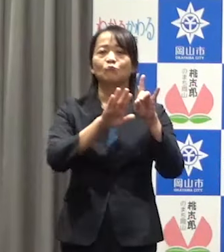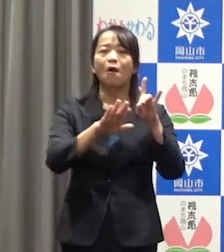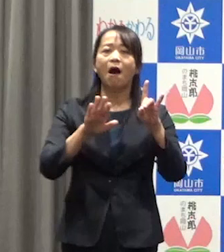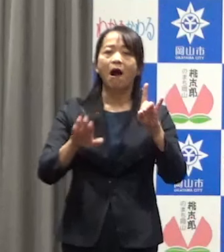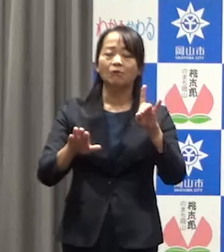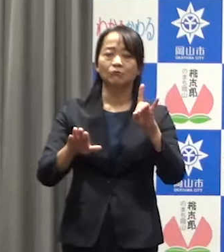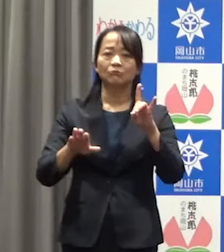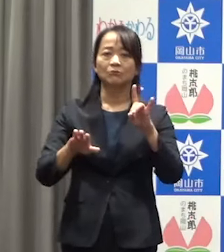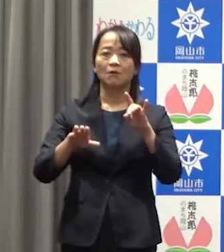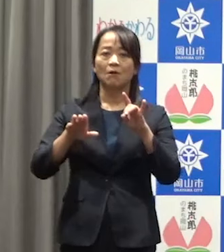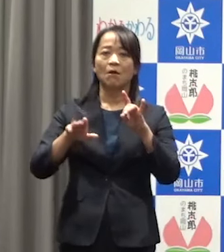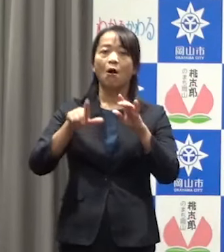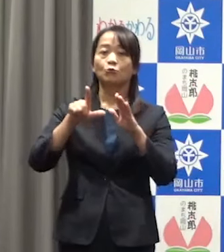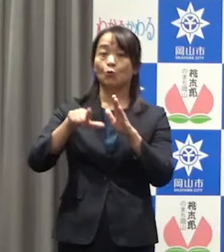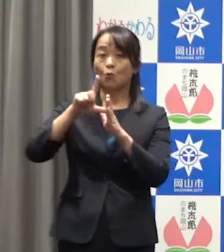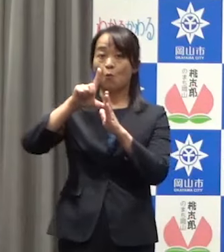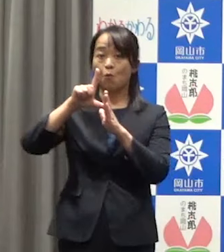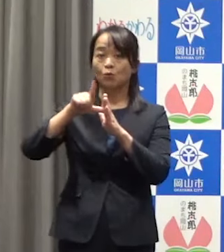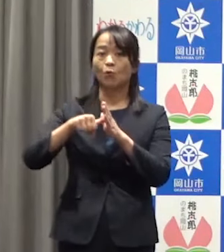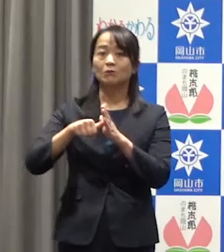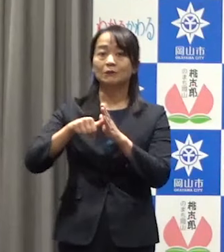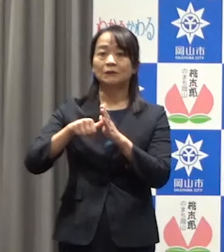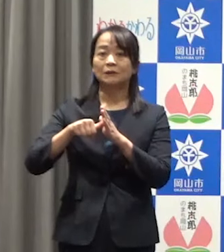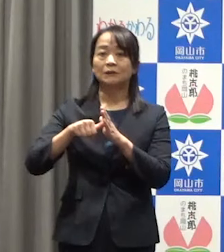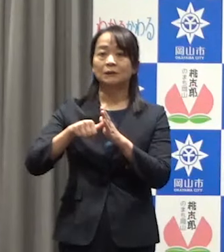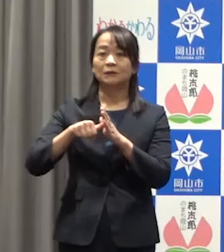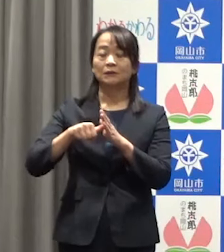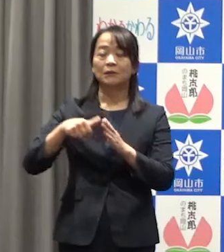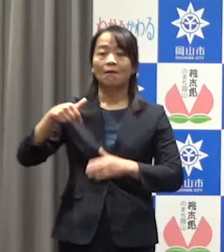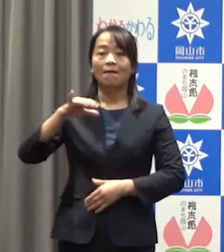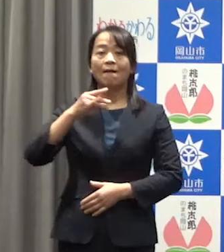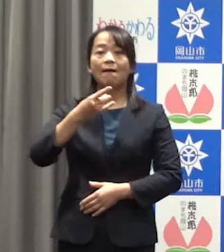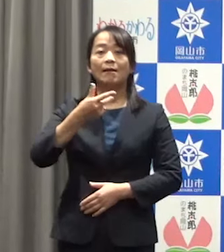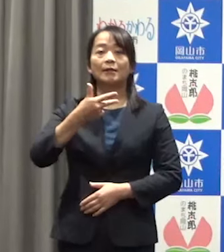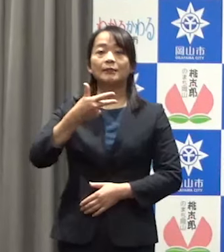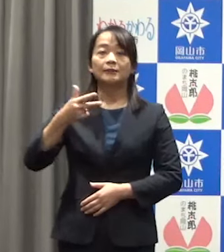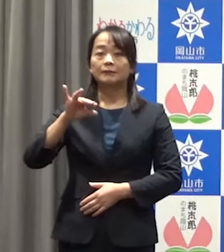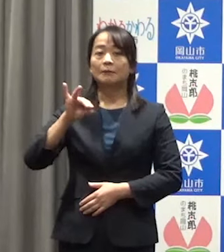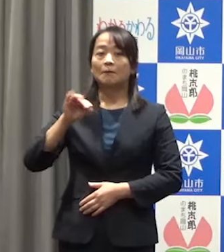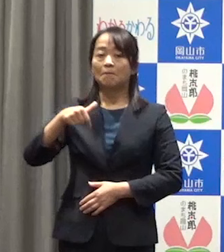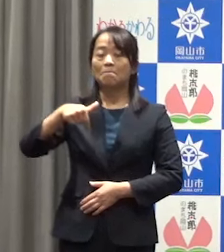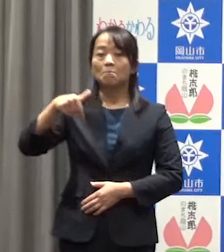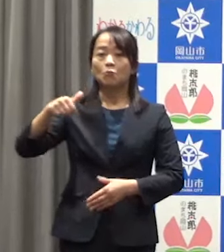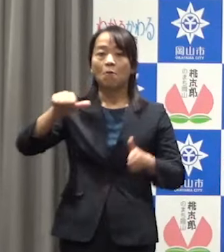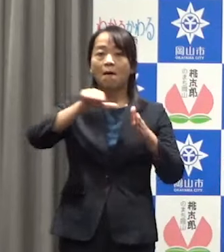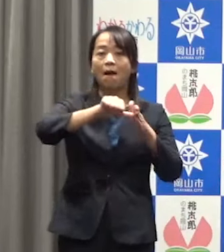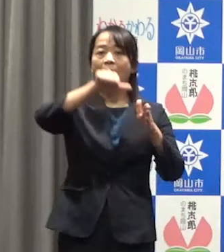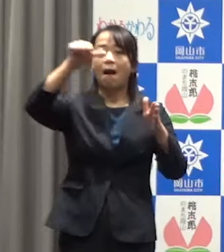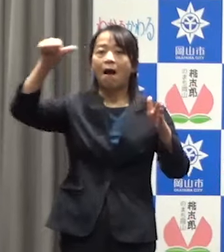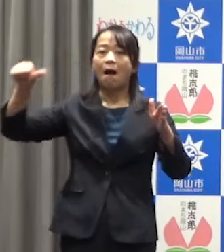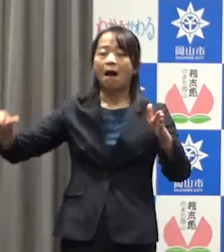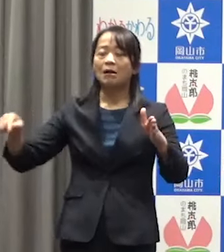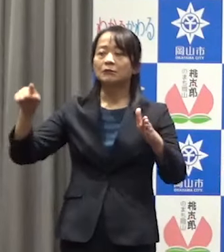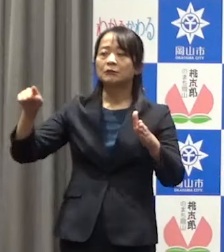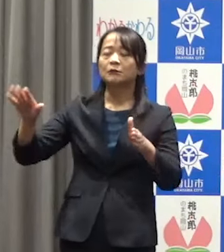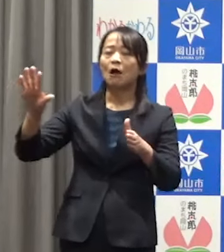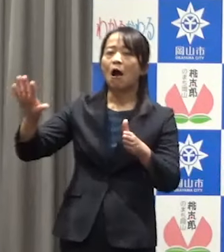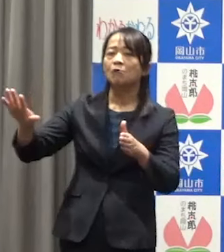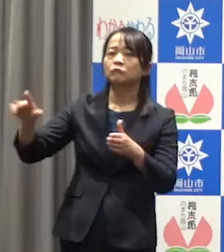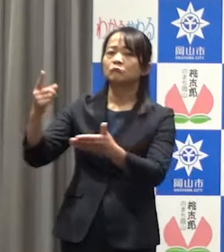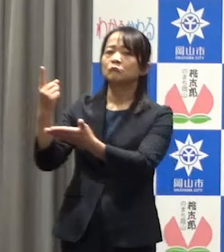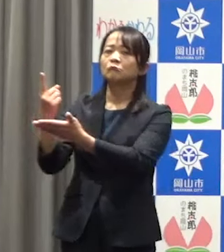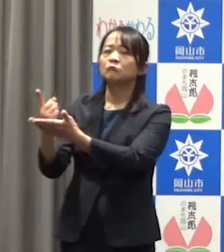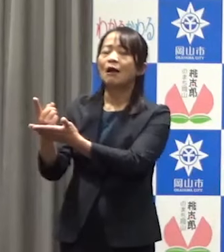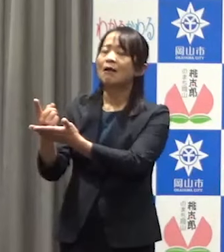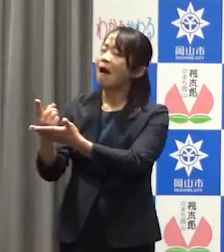ナだけでは対応ができにくいということを、プロスポーツ界、経